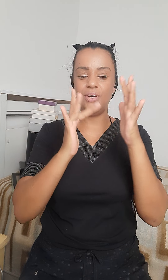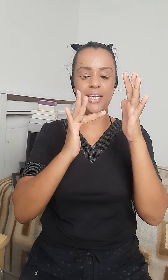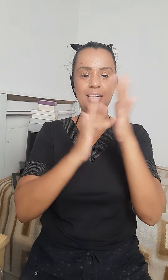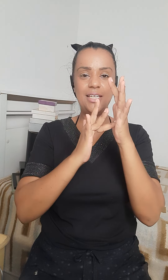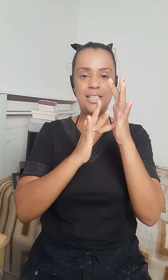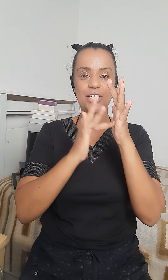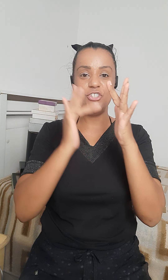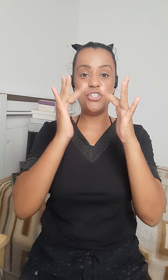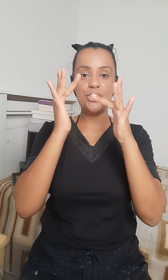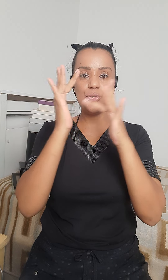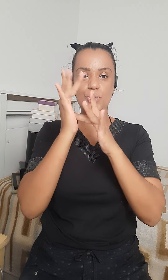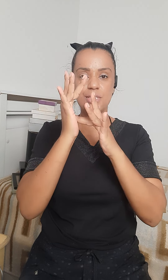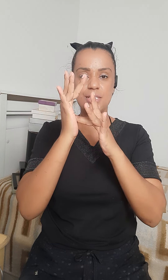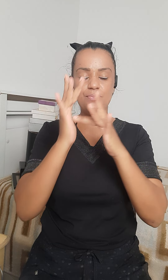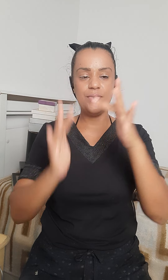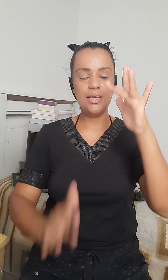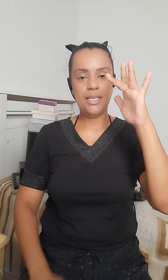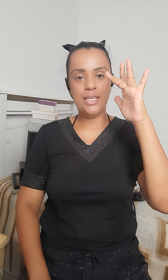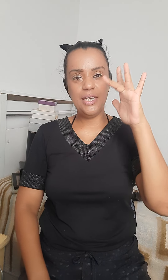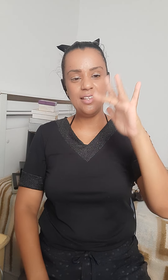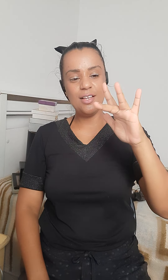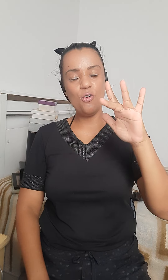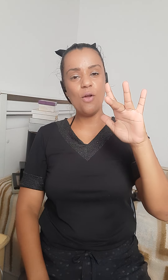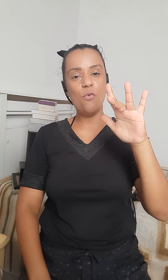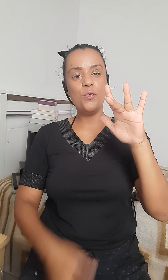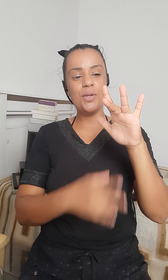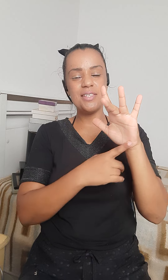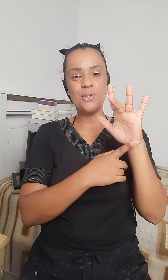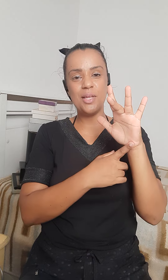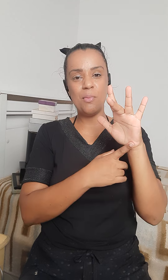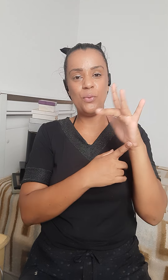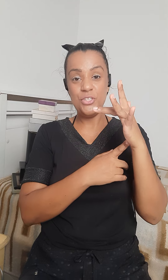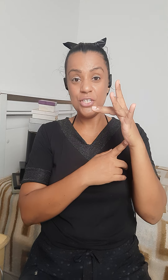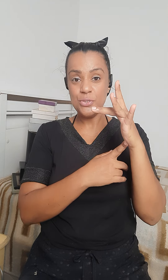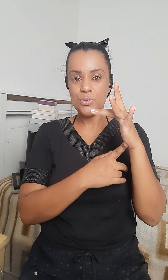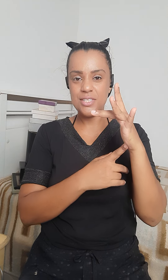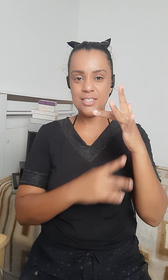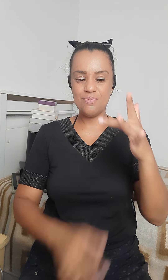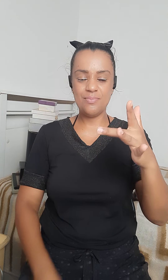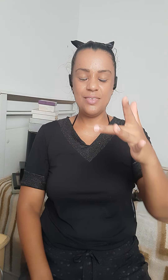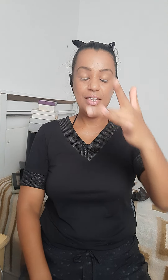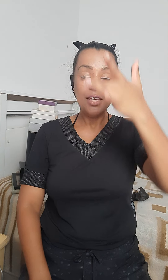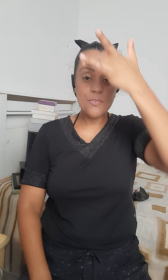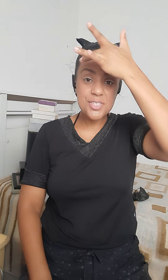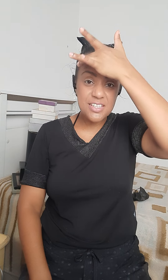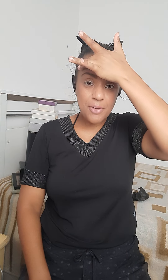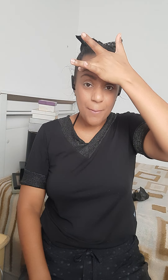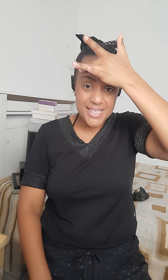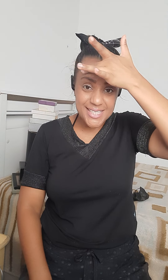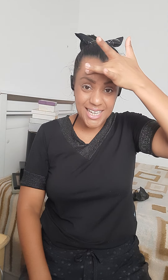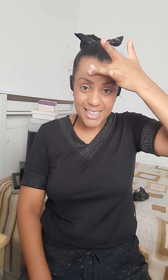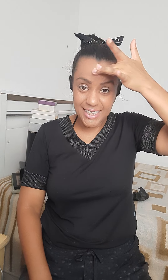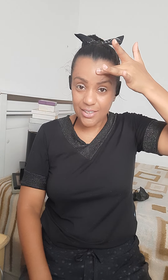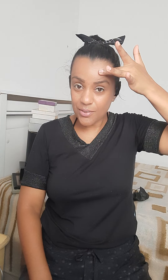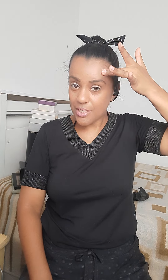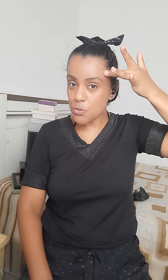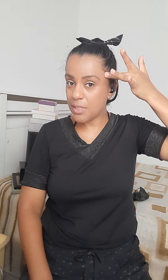aí, Jesus. Então, a configuração da mão em Jesus, e você vai passar aqui, ó, na sua